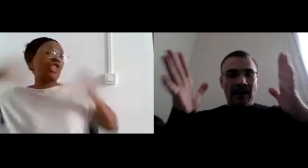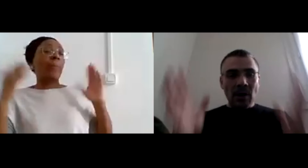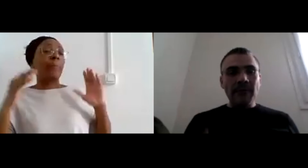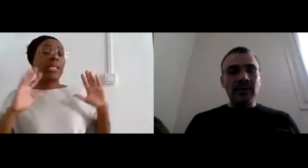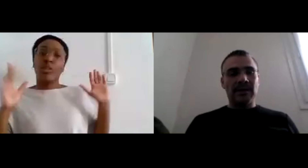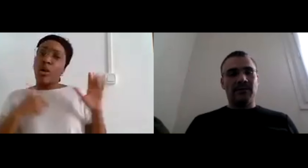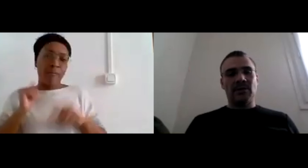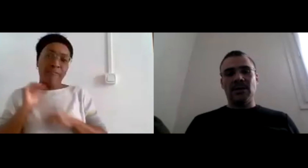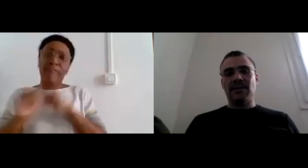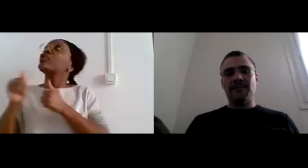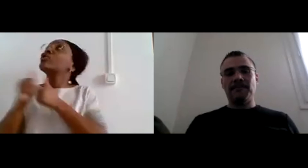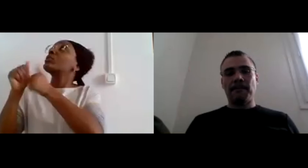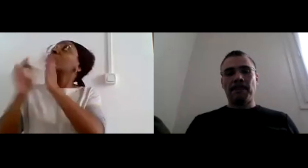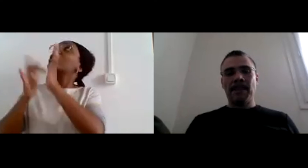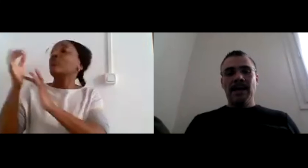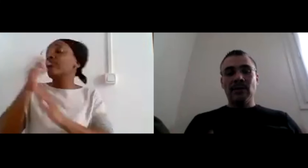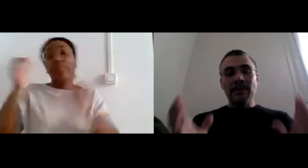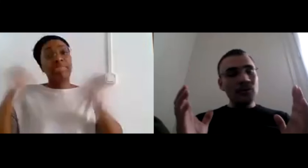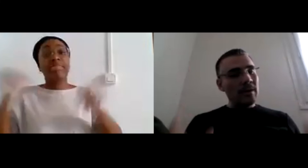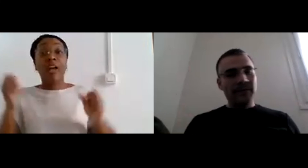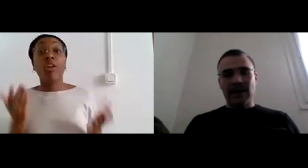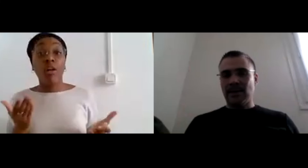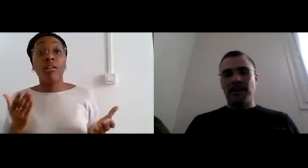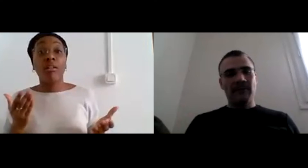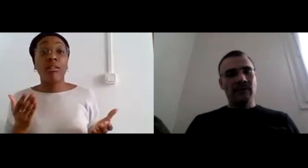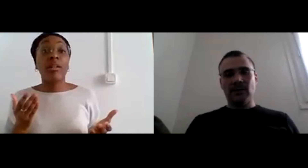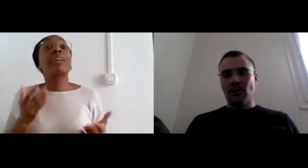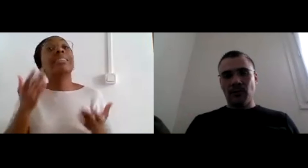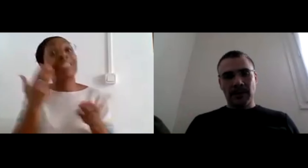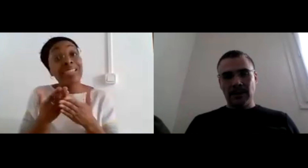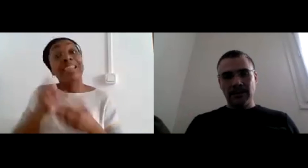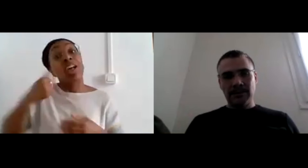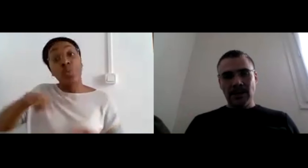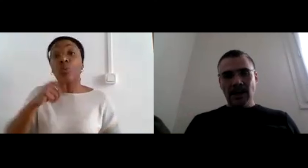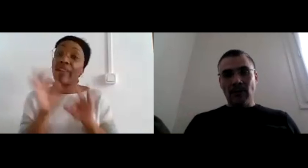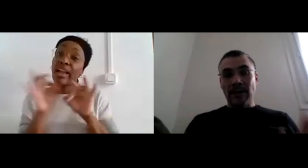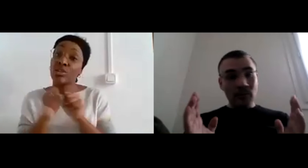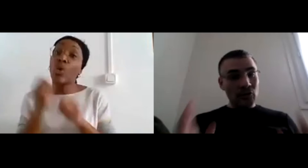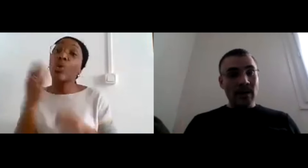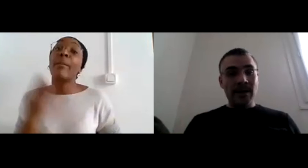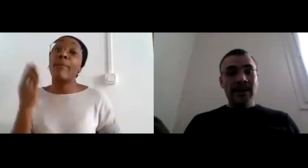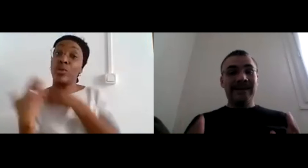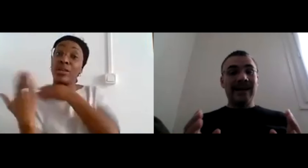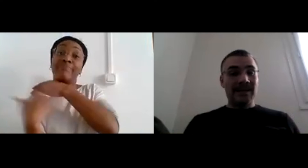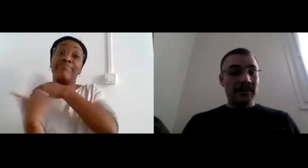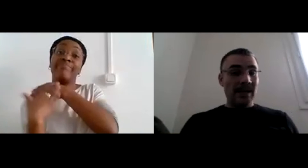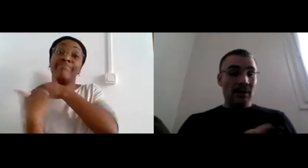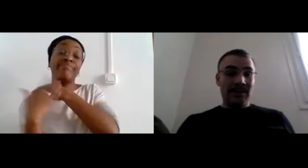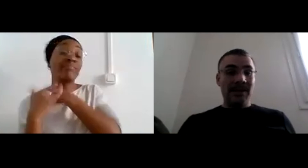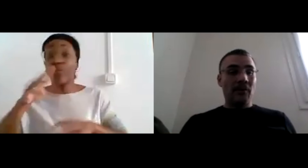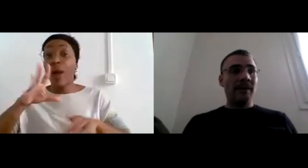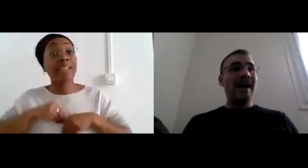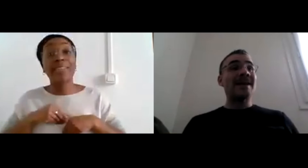à faire l'œuvre d'un évangéliste. Et on a besoin, frères et sœurs, parfois d'être repris. On a besoin d'accepter,